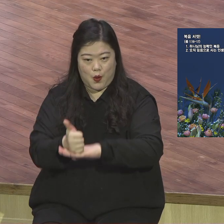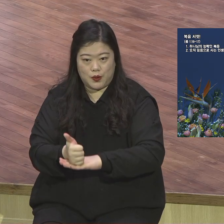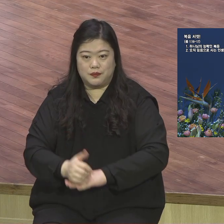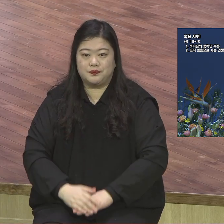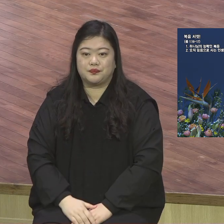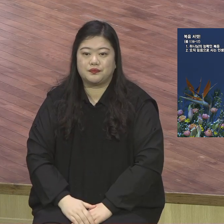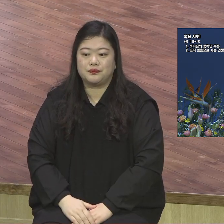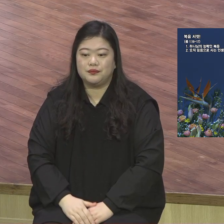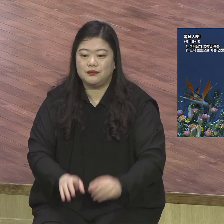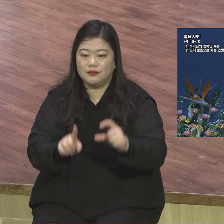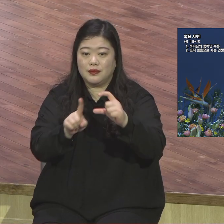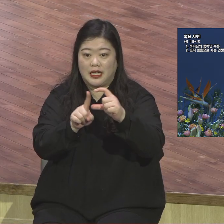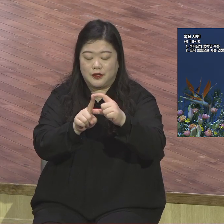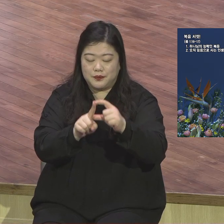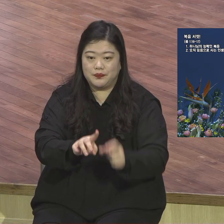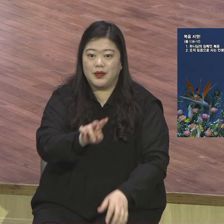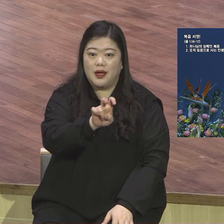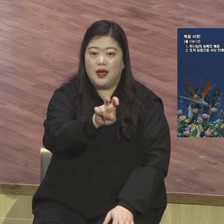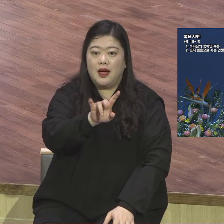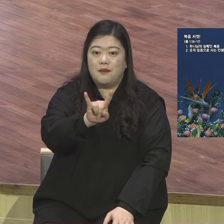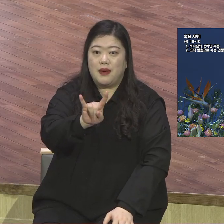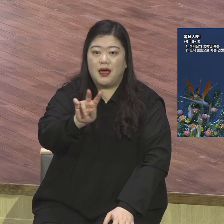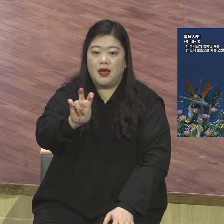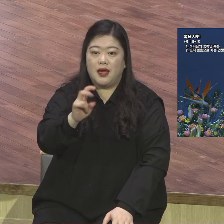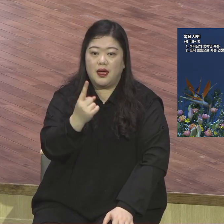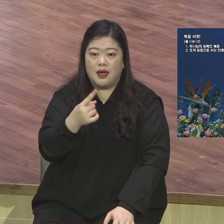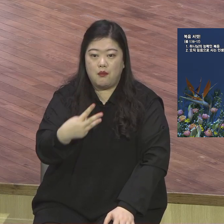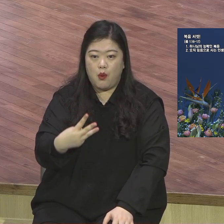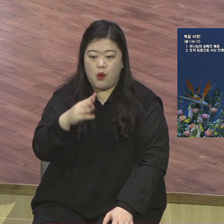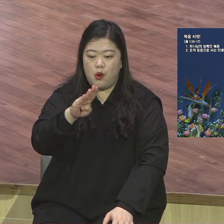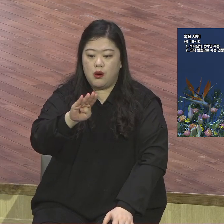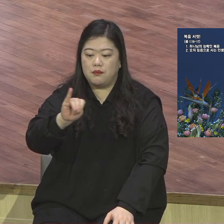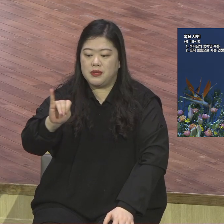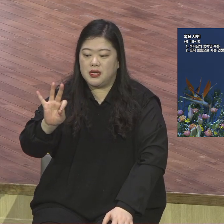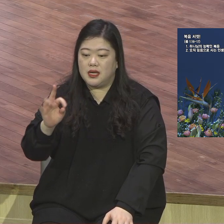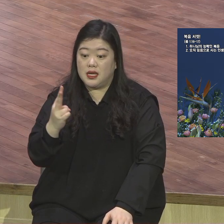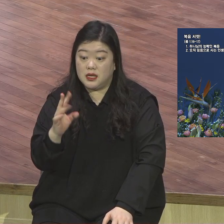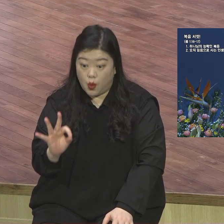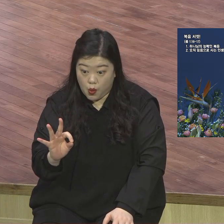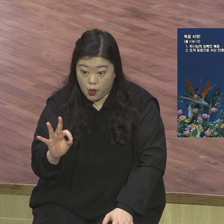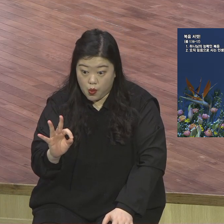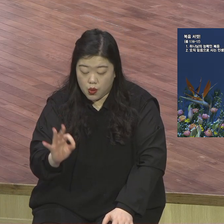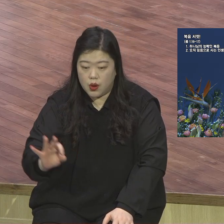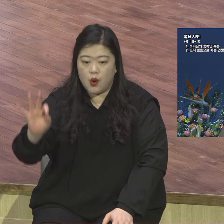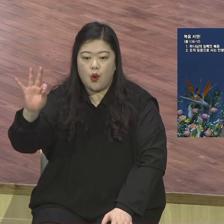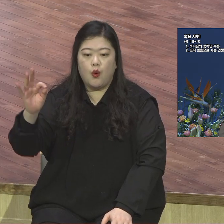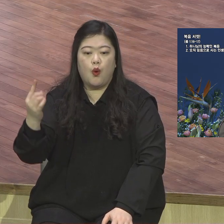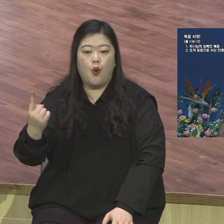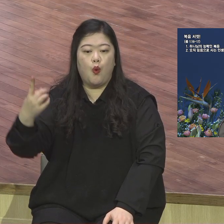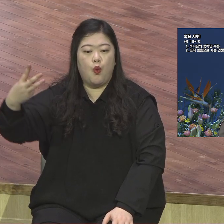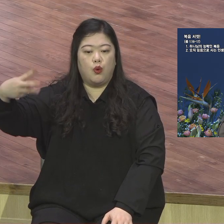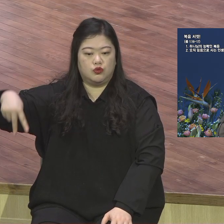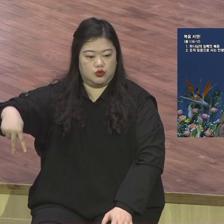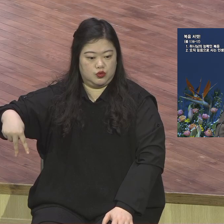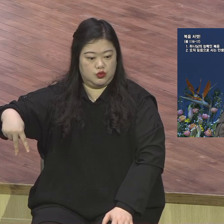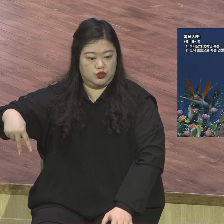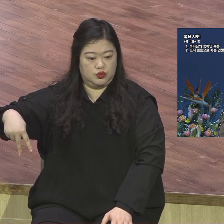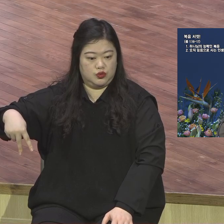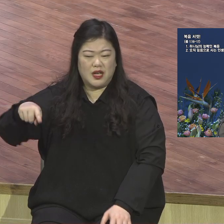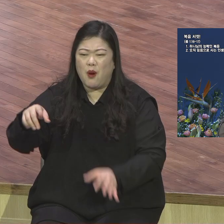매몰 비용 오류라고 하는 경제적 경제학 용어가 있습니다. 이 매몰